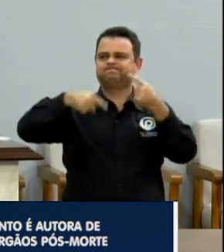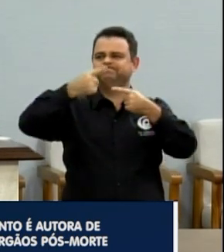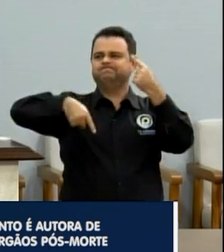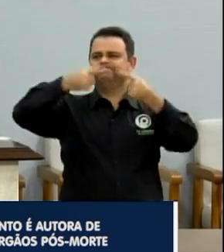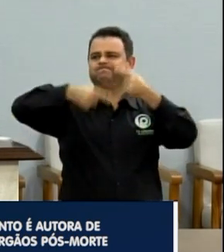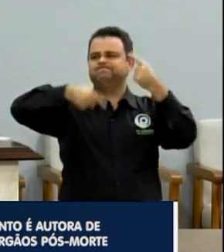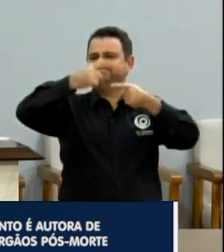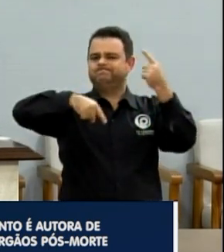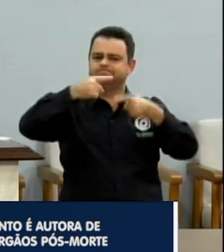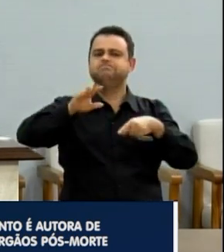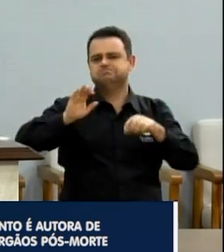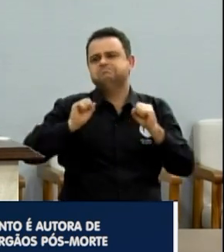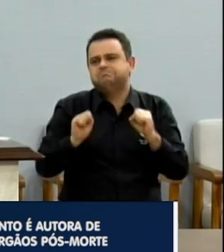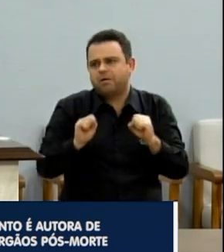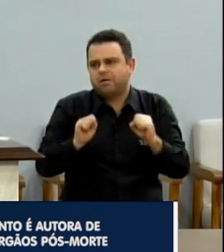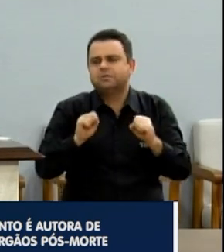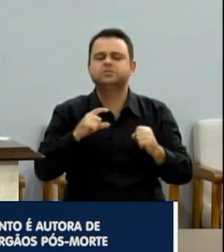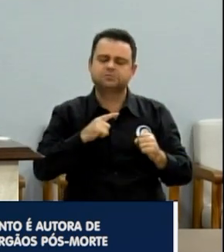tão relevantes.